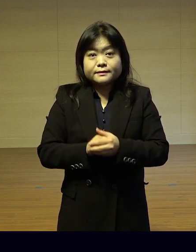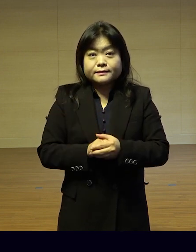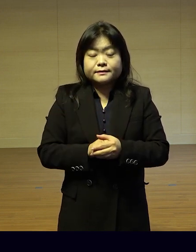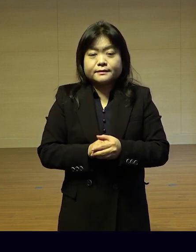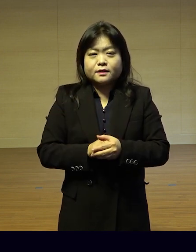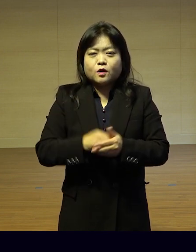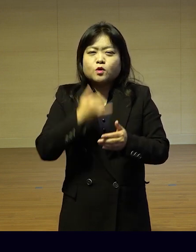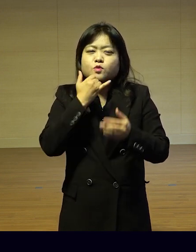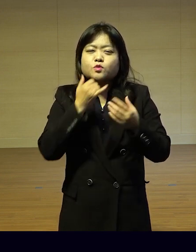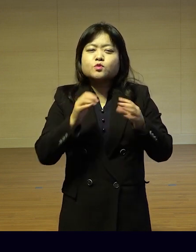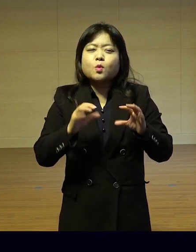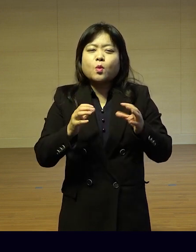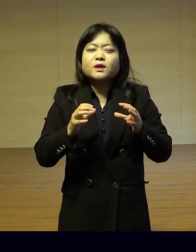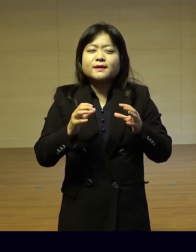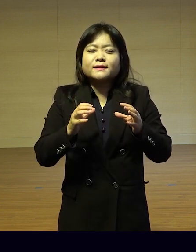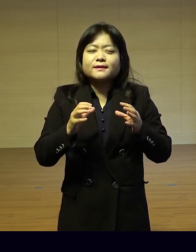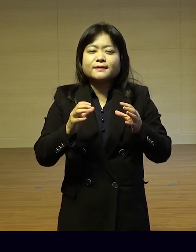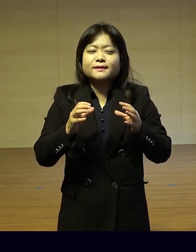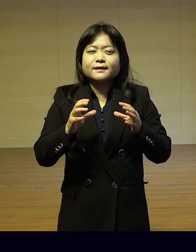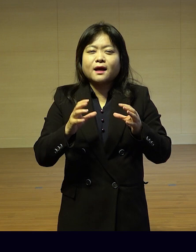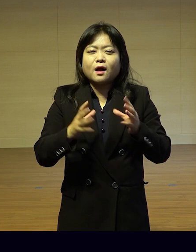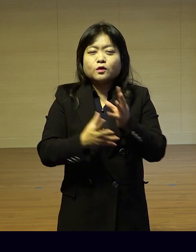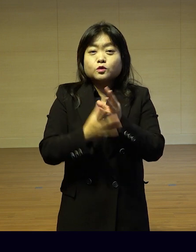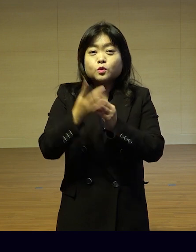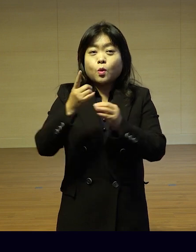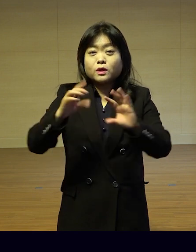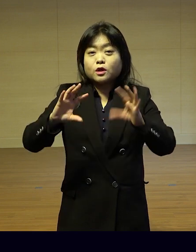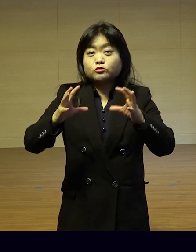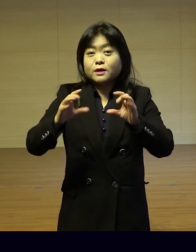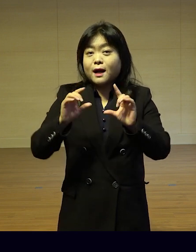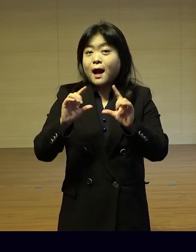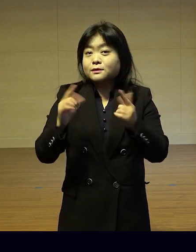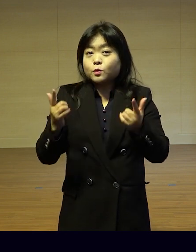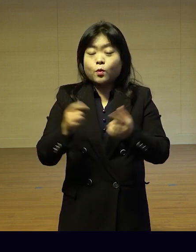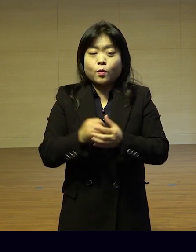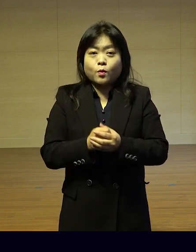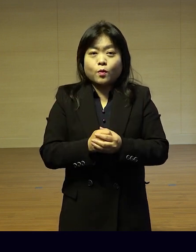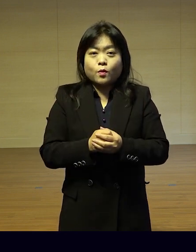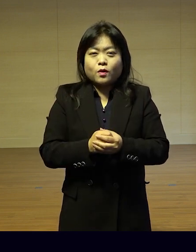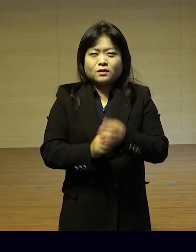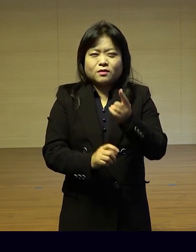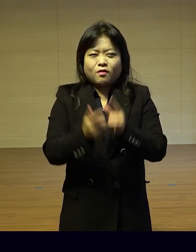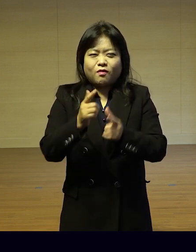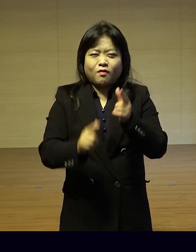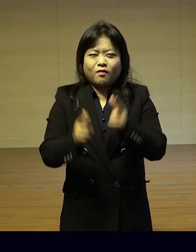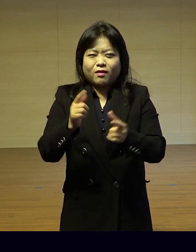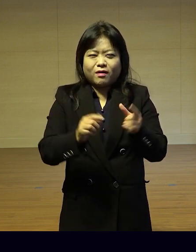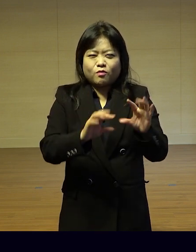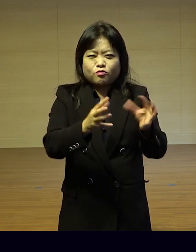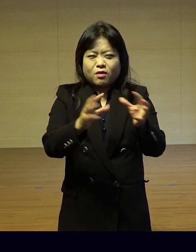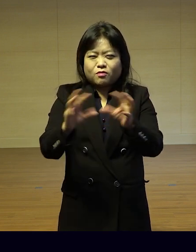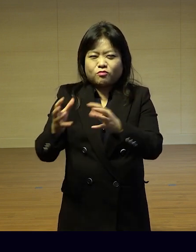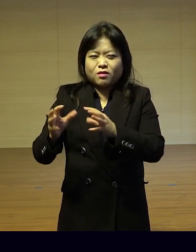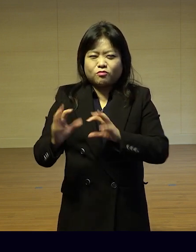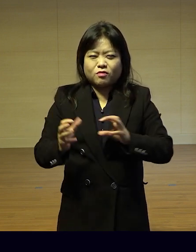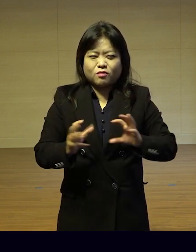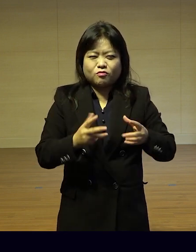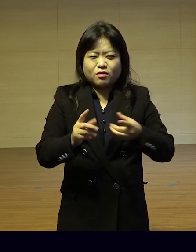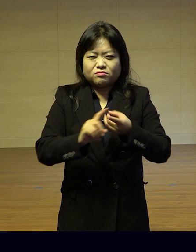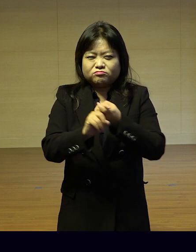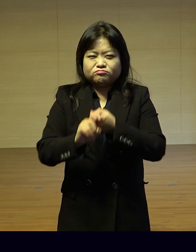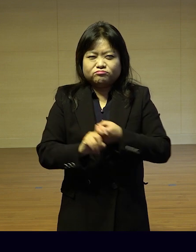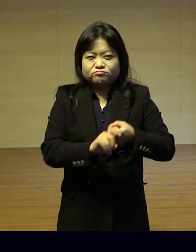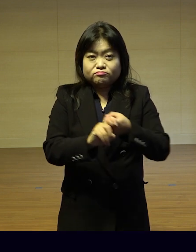이 독일이라고 하는 나라가 통일 국가가 아니고 여러 개의 영방 국가들, 테리토리얼